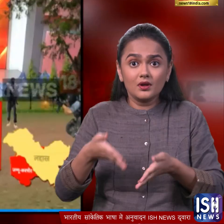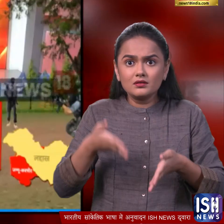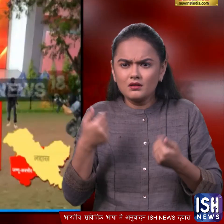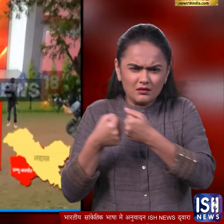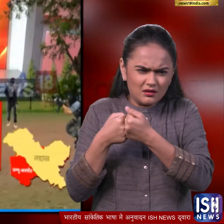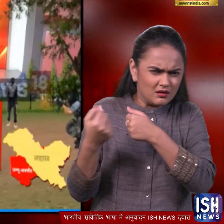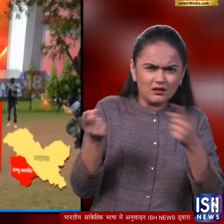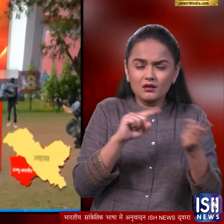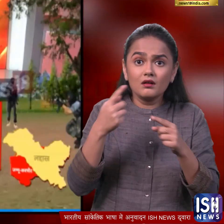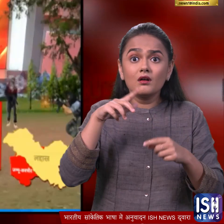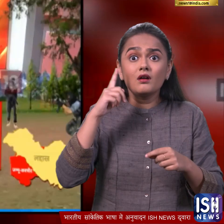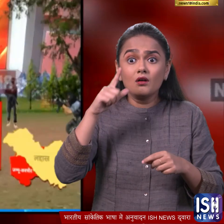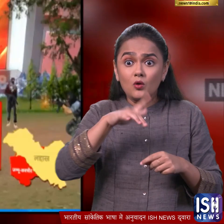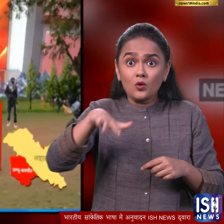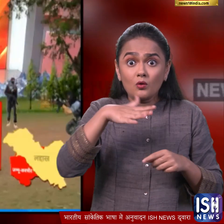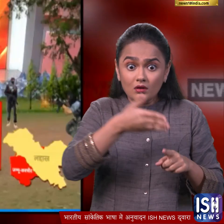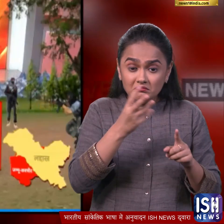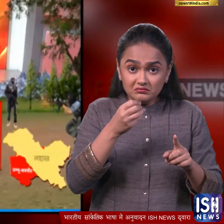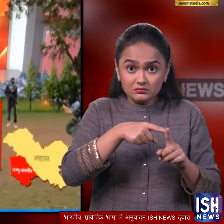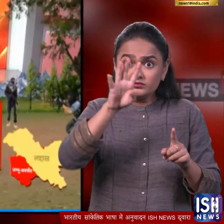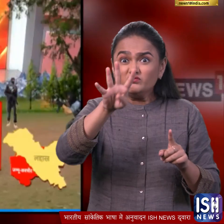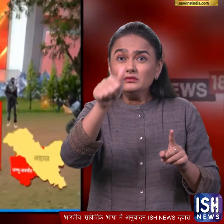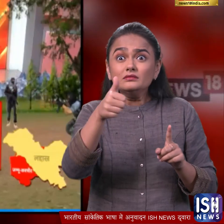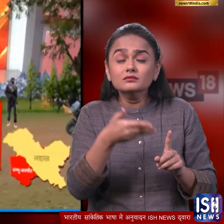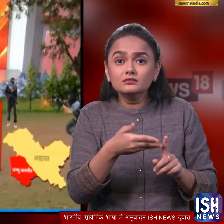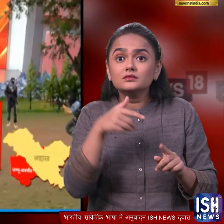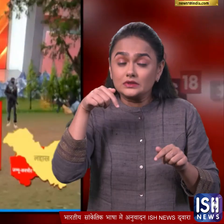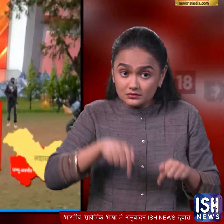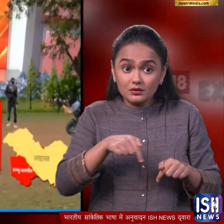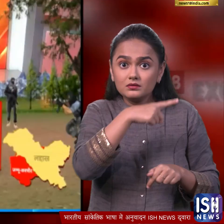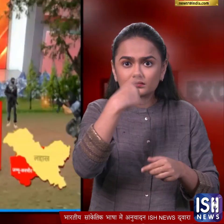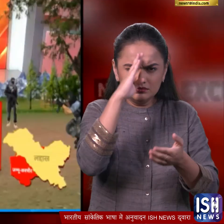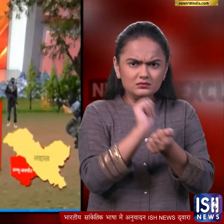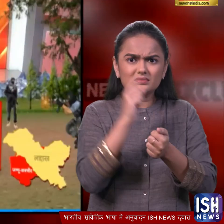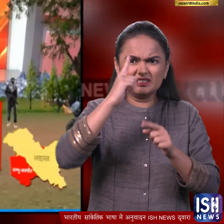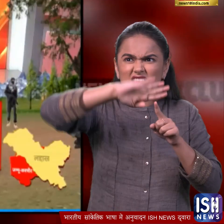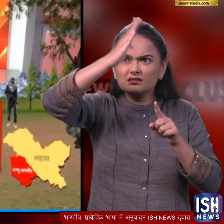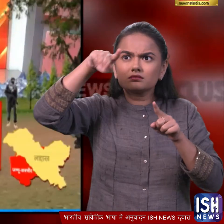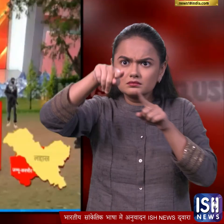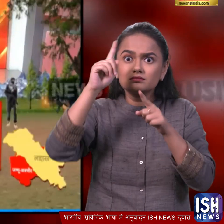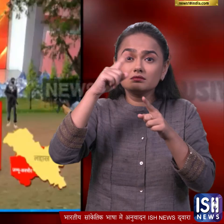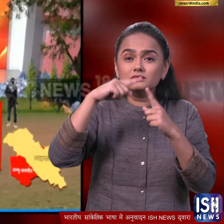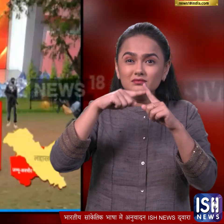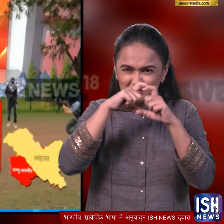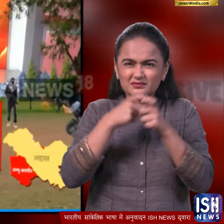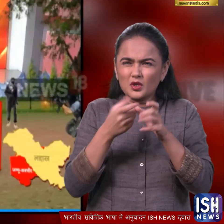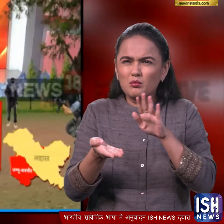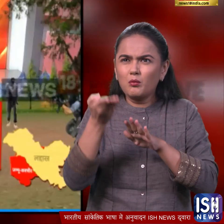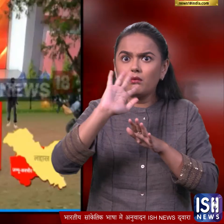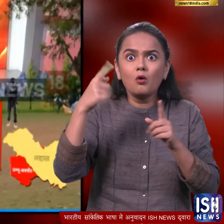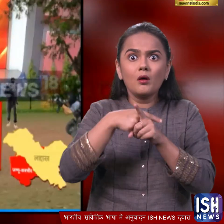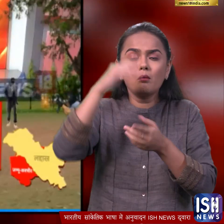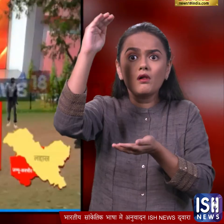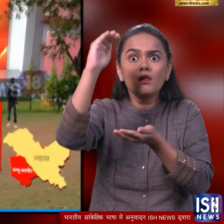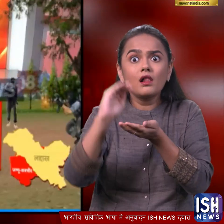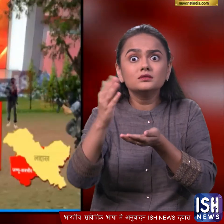बाद कश्मीर में लोकल आतंकी 86 रह गए हैं। ऐसे में पुलिस ने दावा किया कि घाटी में आतंकवाद बढ़ने के बजाय कम होता